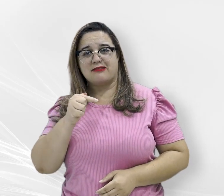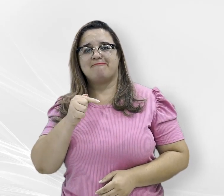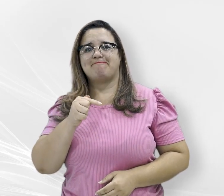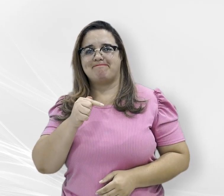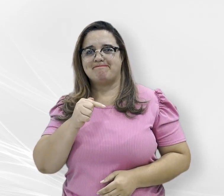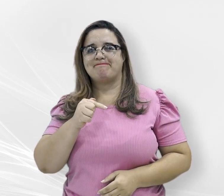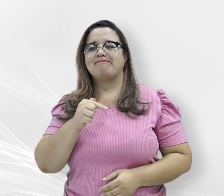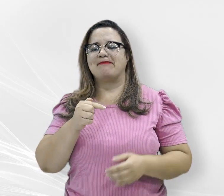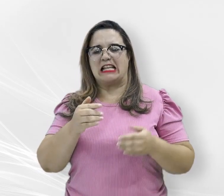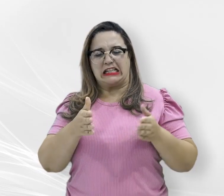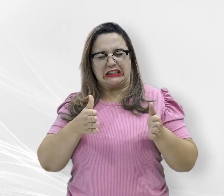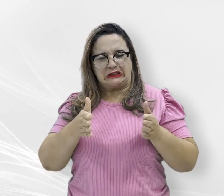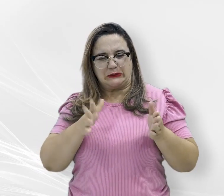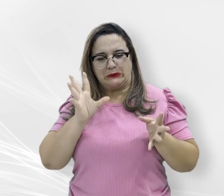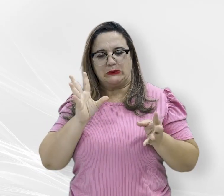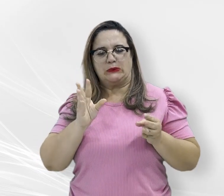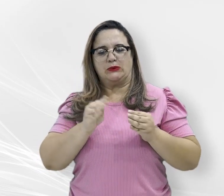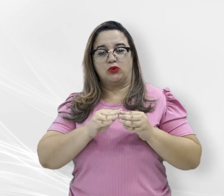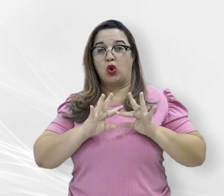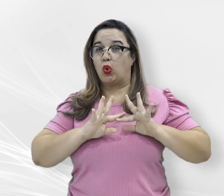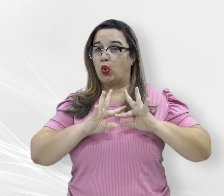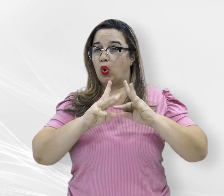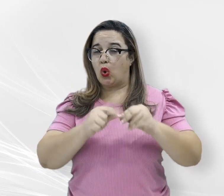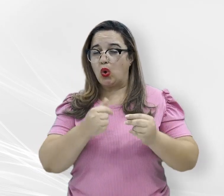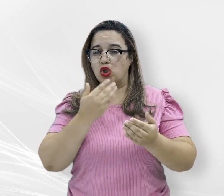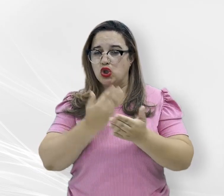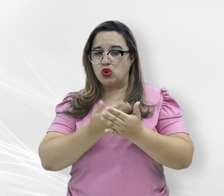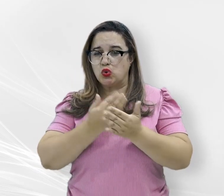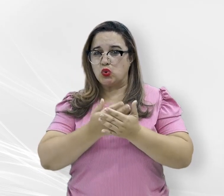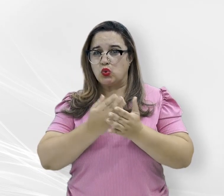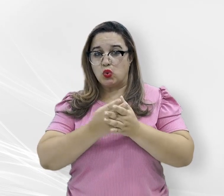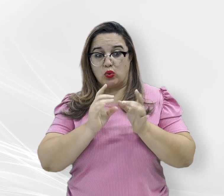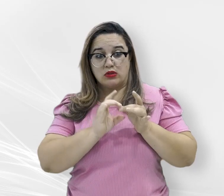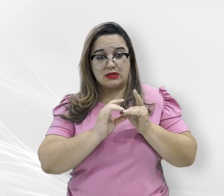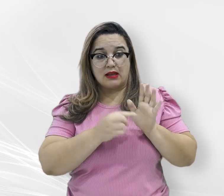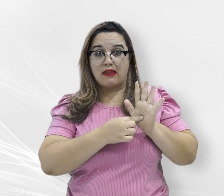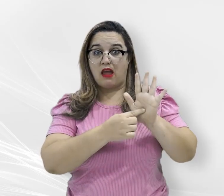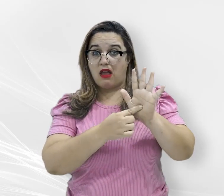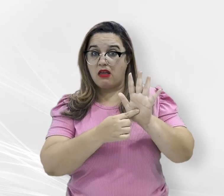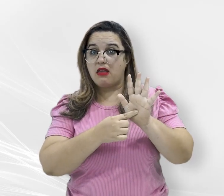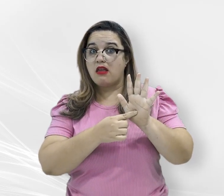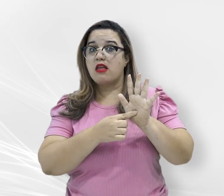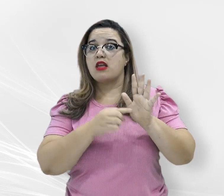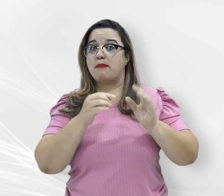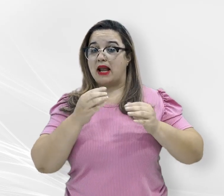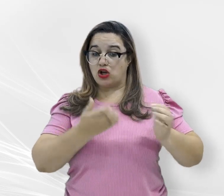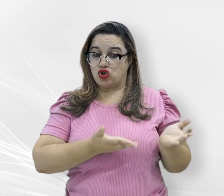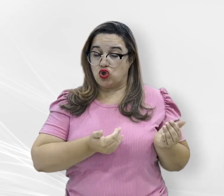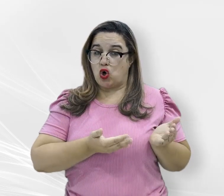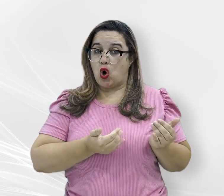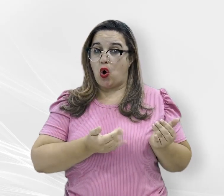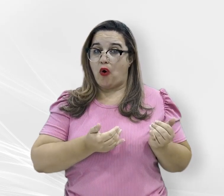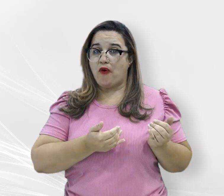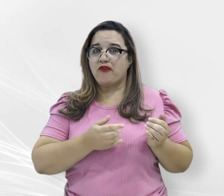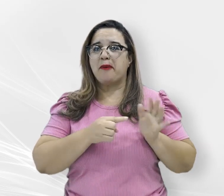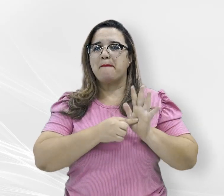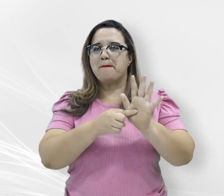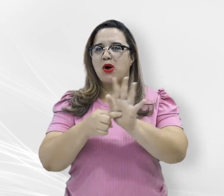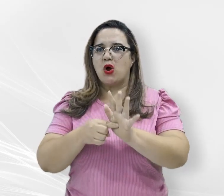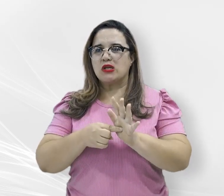essa tríade, todos os estudos disponíveis sobre adolescentes submetidos a medidas socioeducativas apontam que a faixa etária